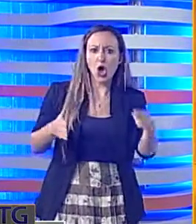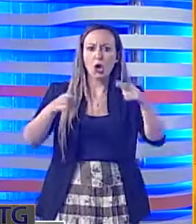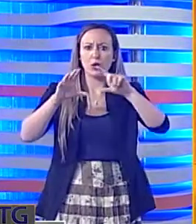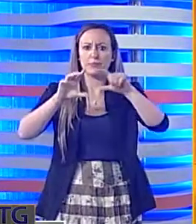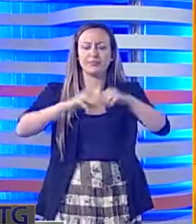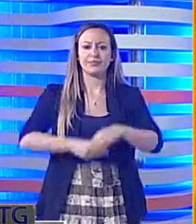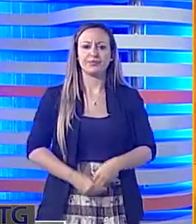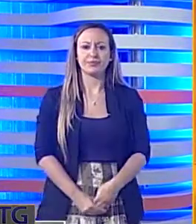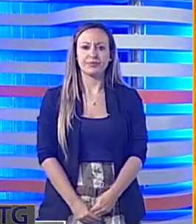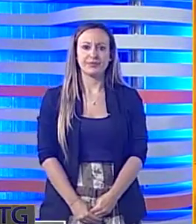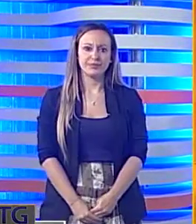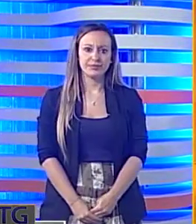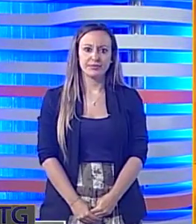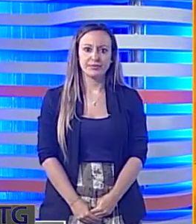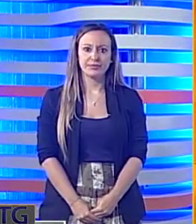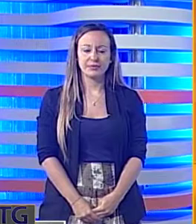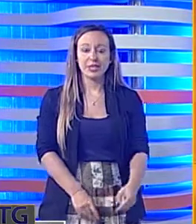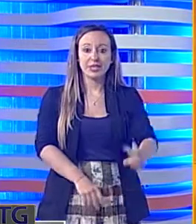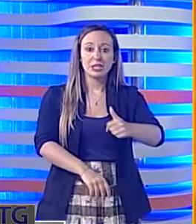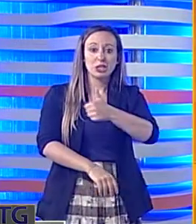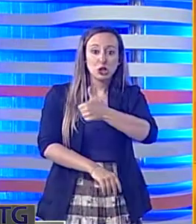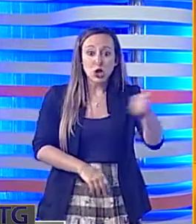costata circa 6 euro.